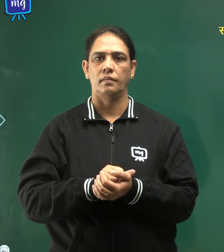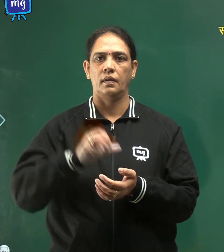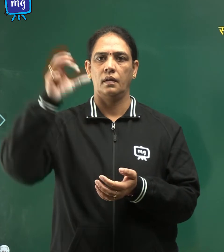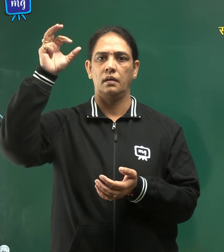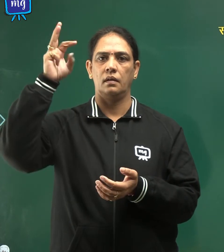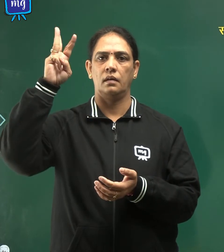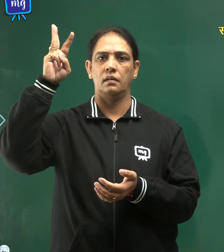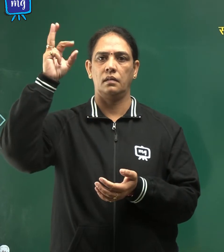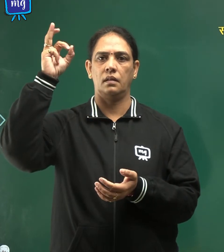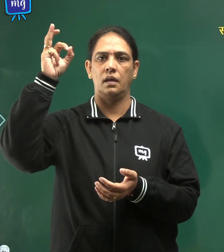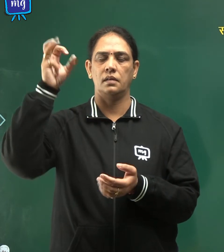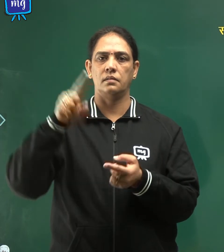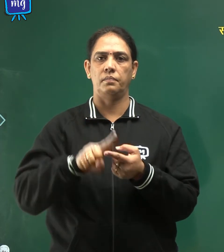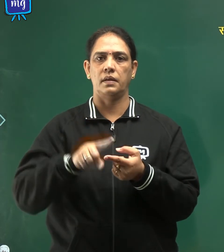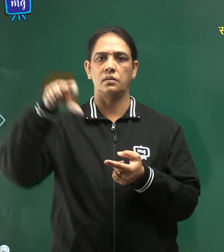9